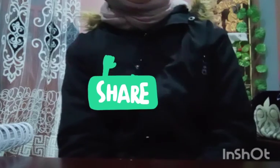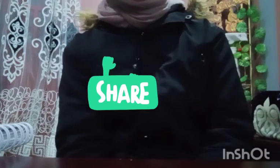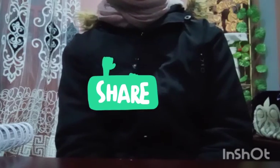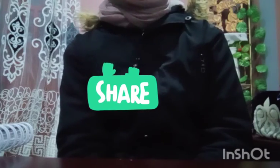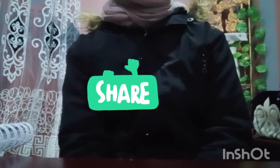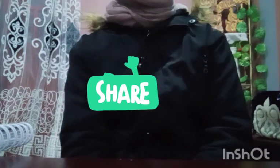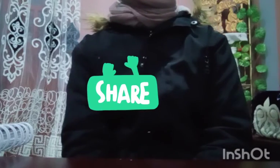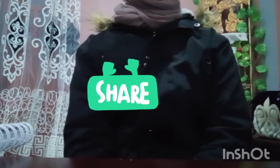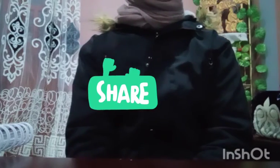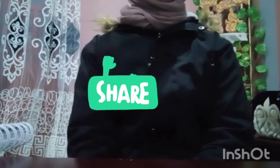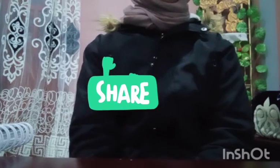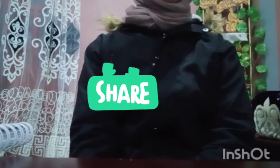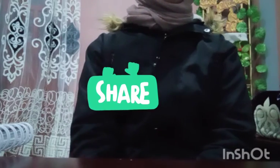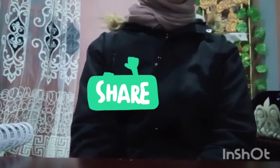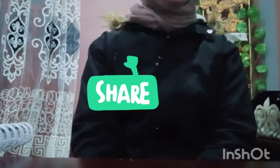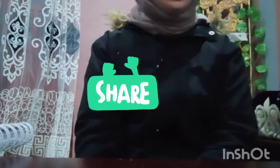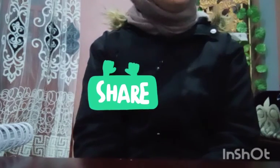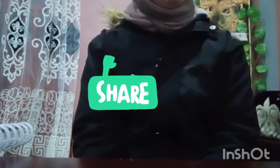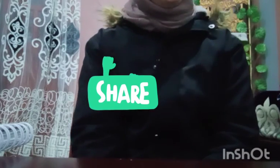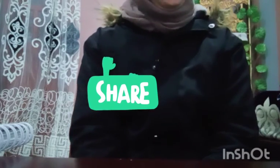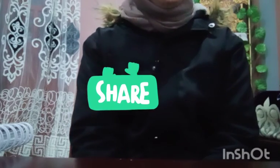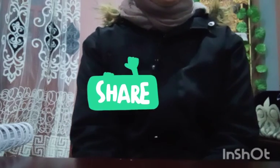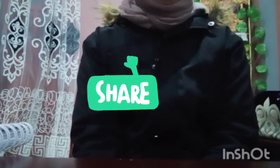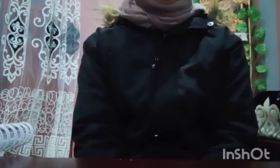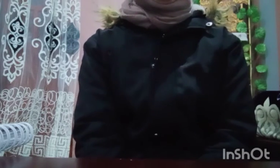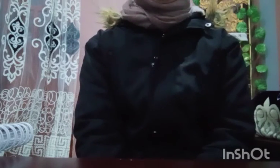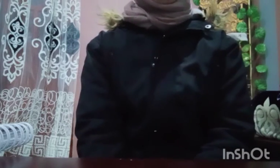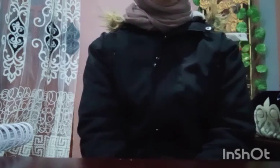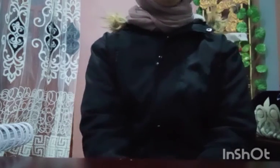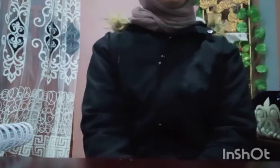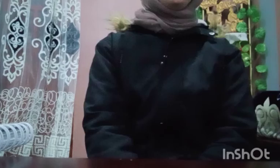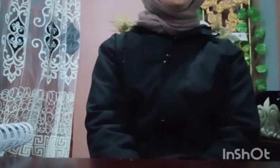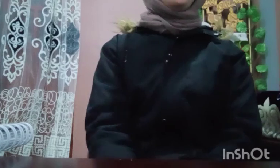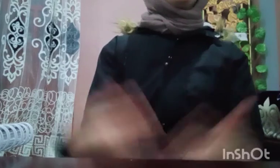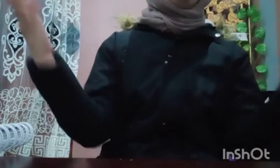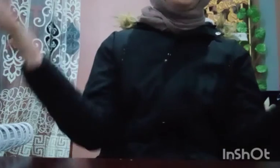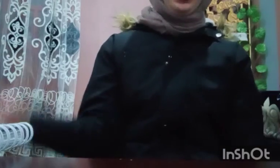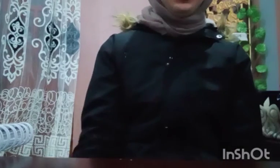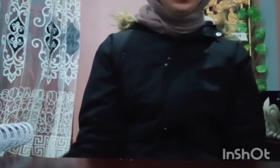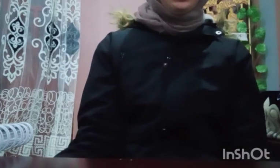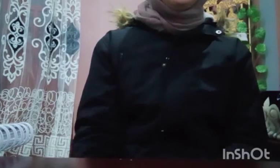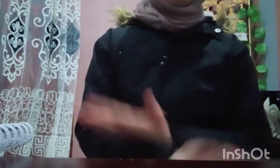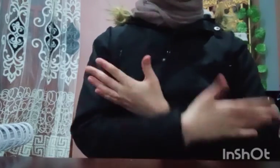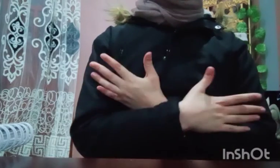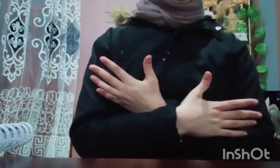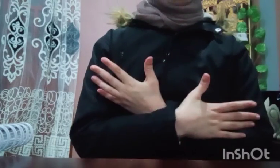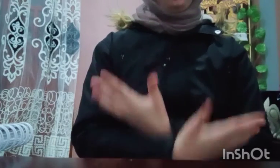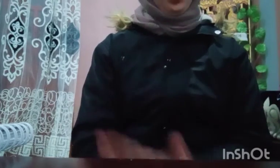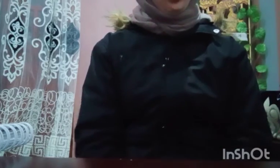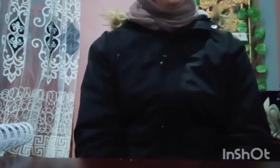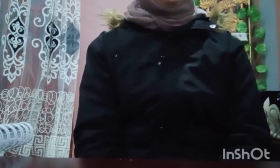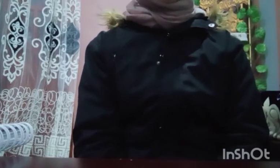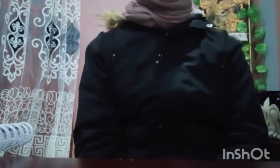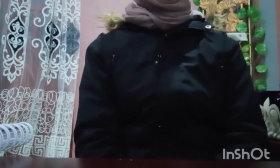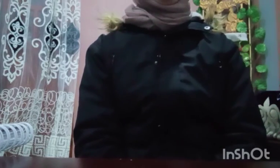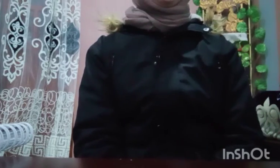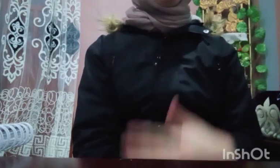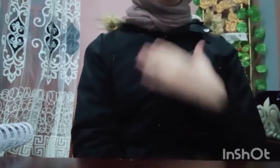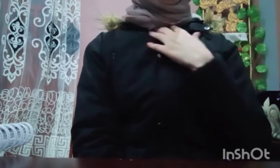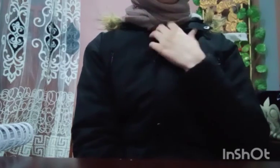روحها ووصل هدف تاعها ان شاء الله يا ربي. وكل عندنا اهداف، وكل حابين نوصل حاجه كبيره،